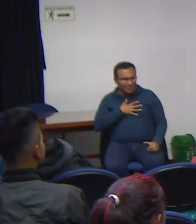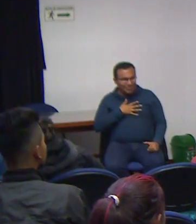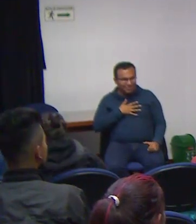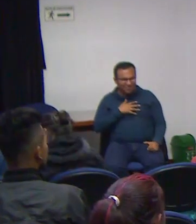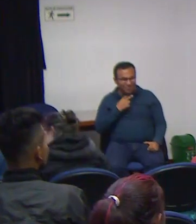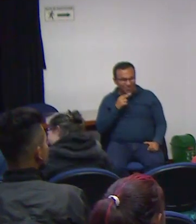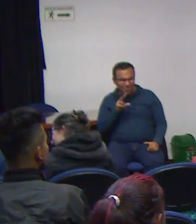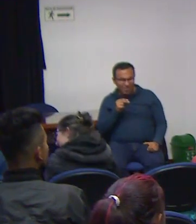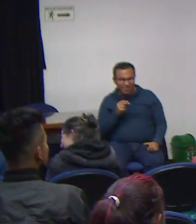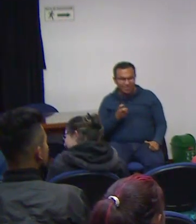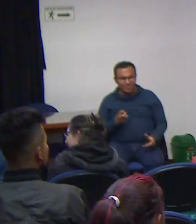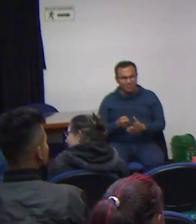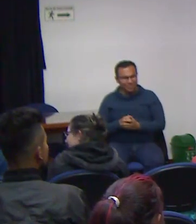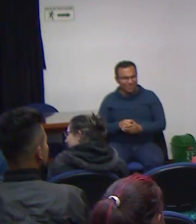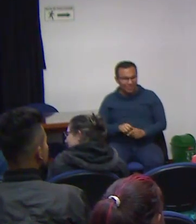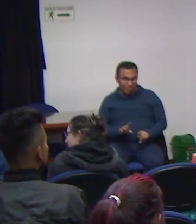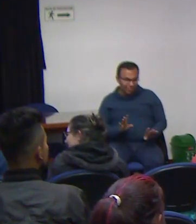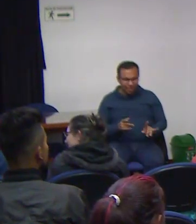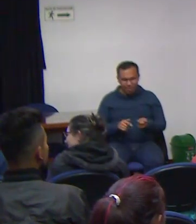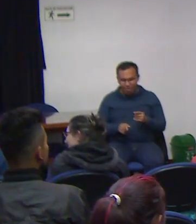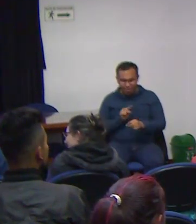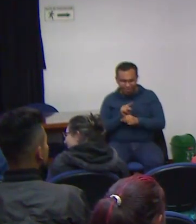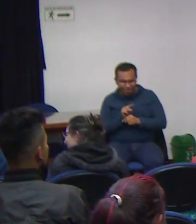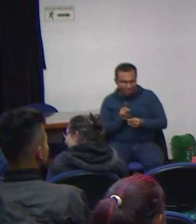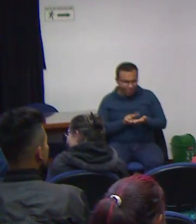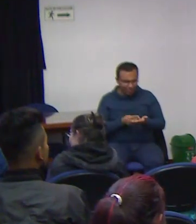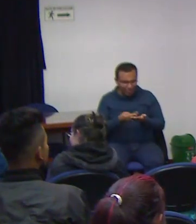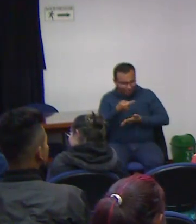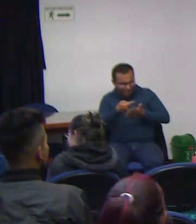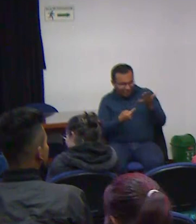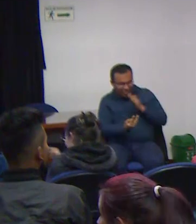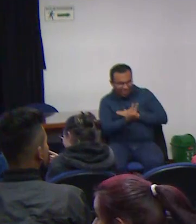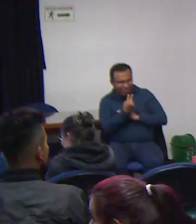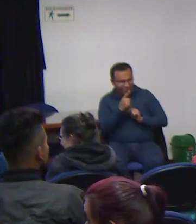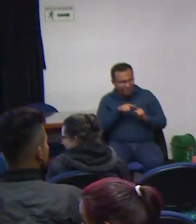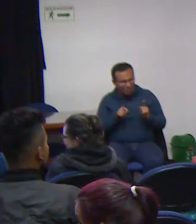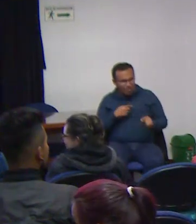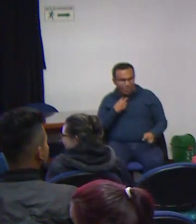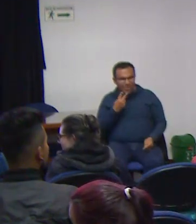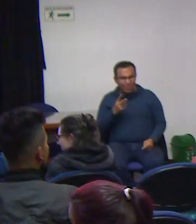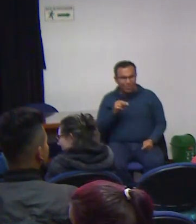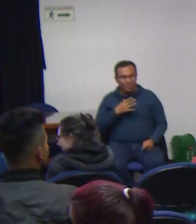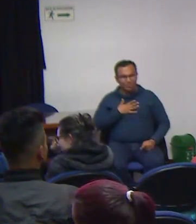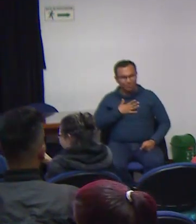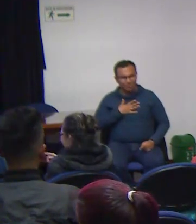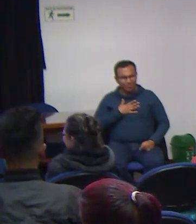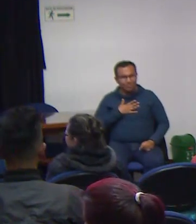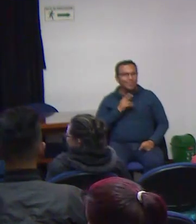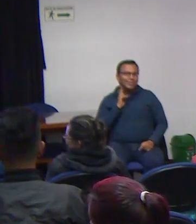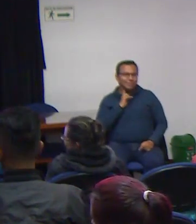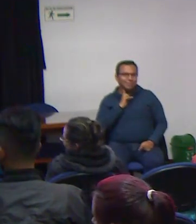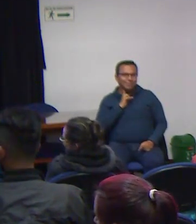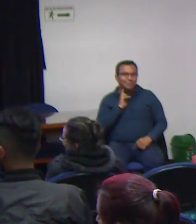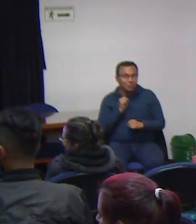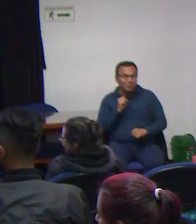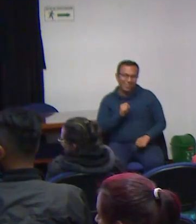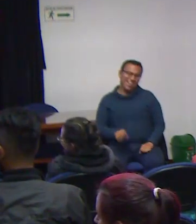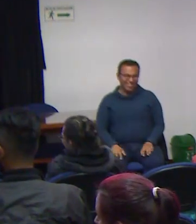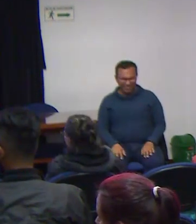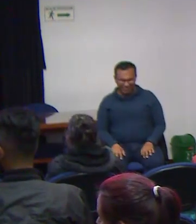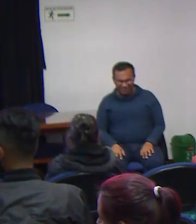ahorita solamente tenemos tres chicos autistas no verbales sí como tal e